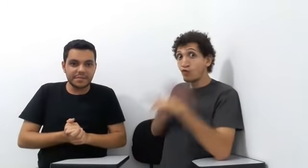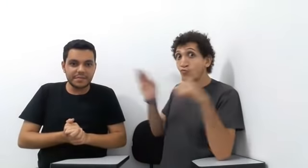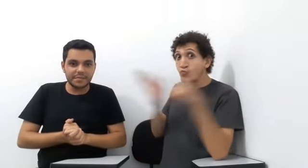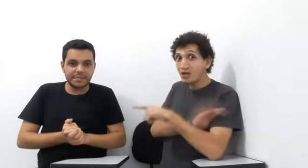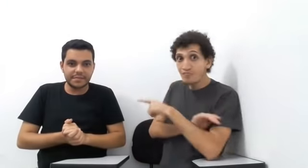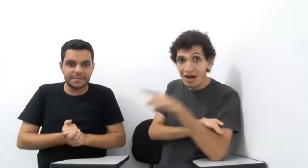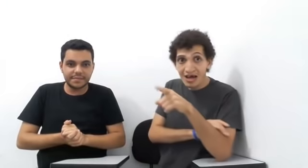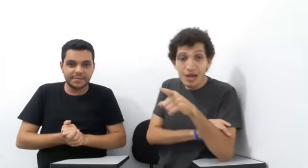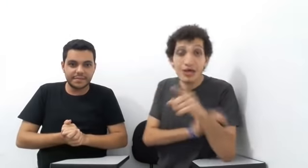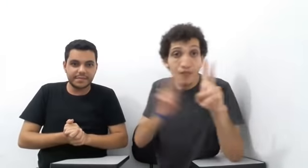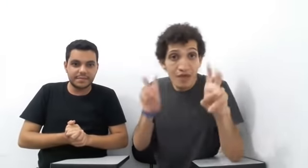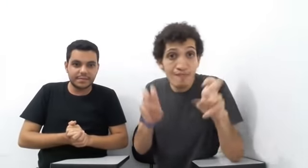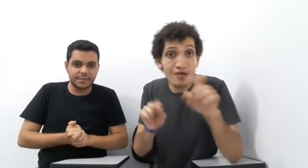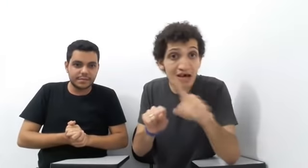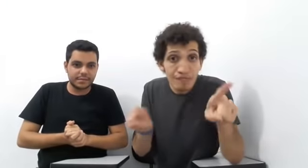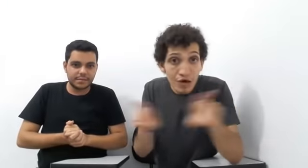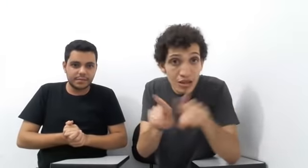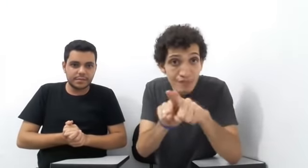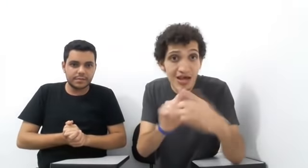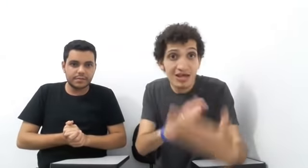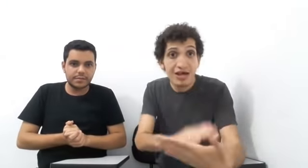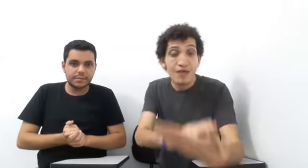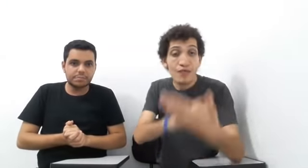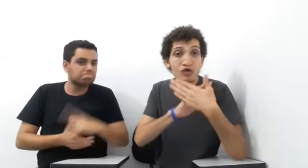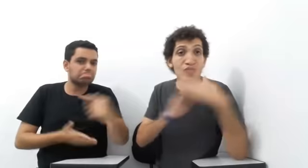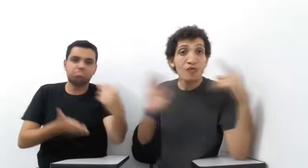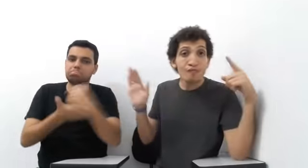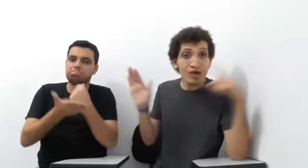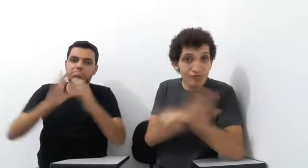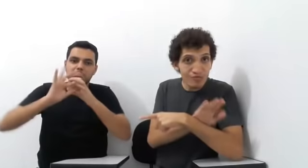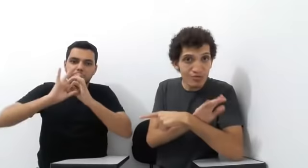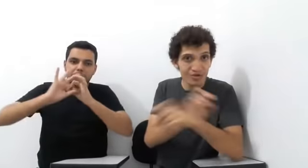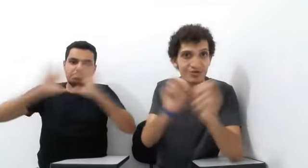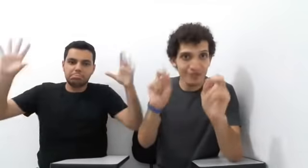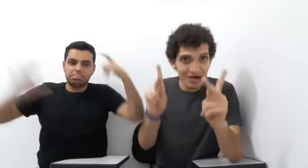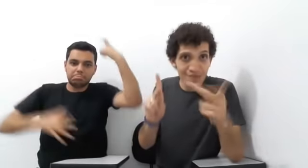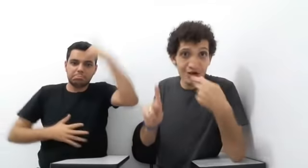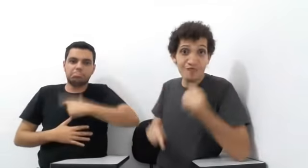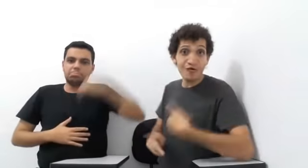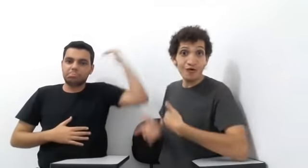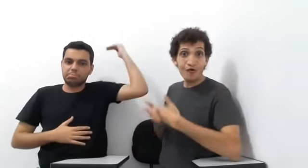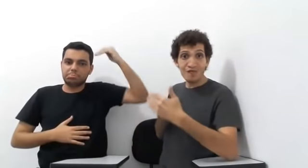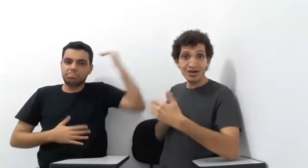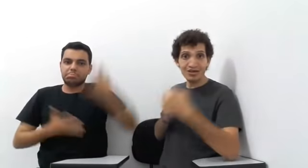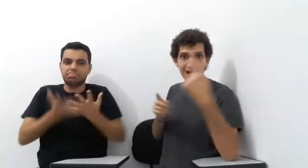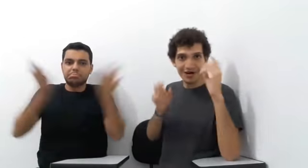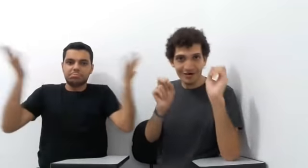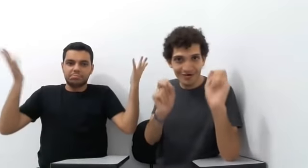perguntas para ele, e você pode também aí estar usando perguntas. Mas eu vou começar.